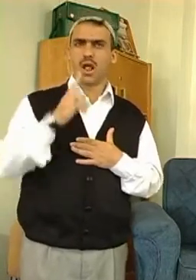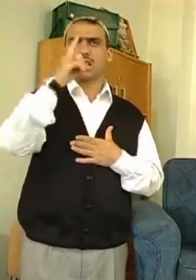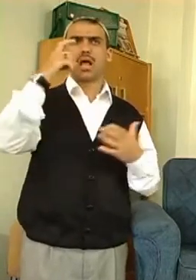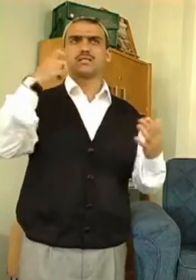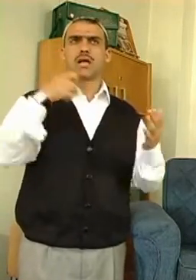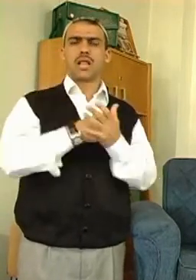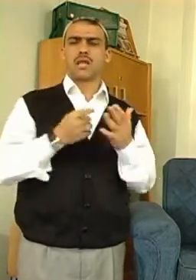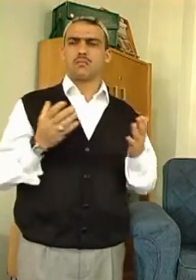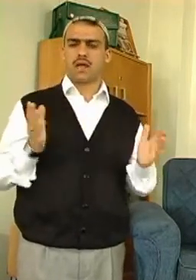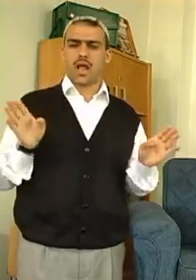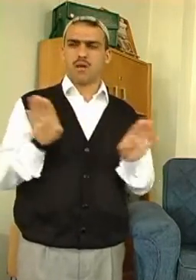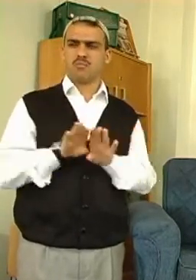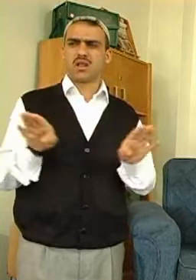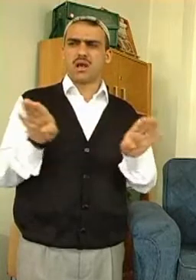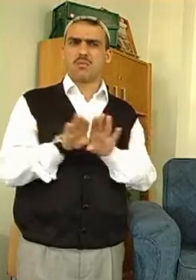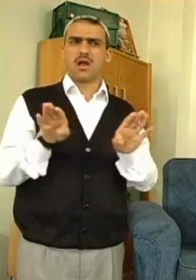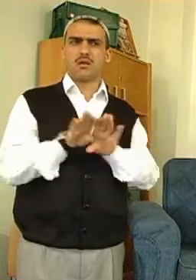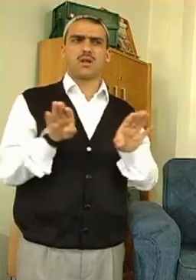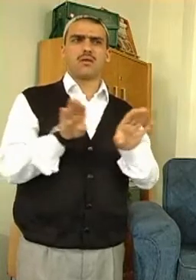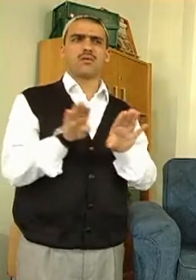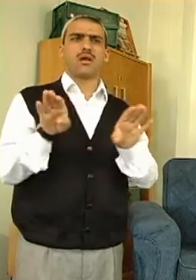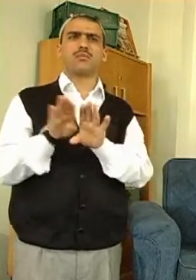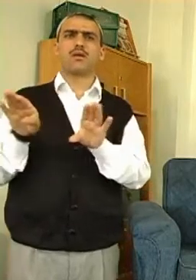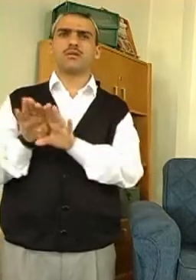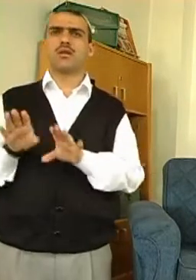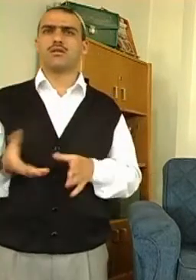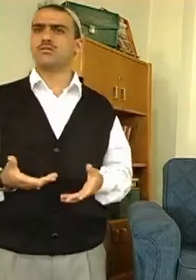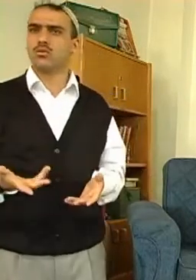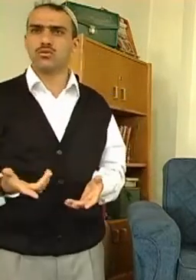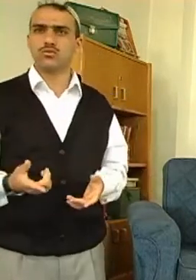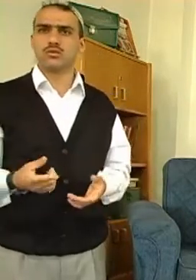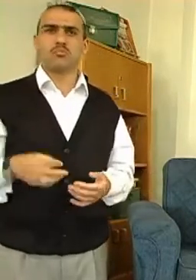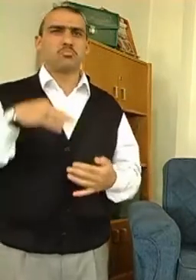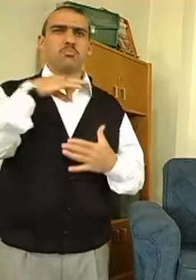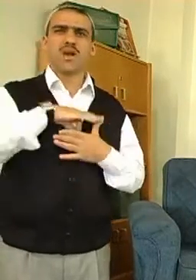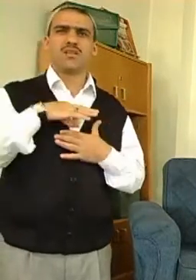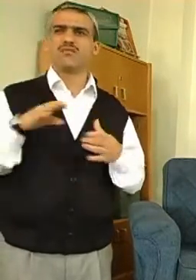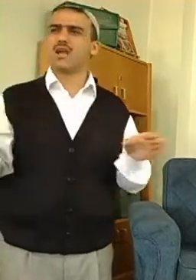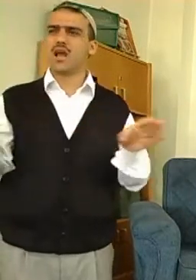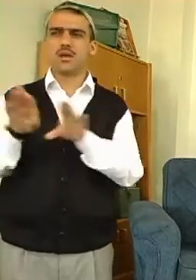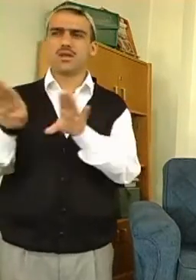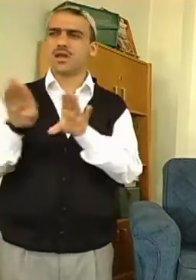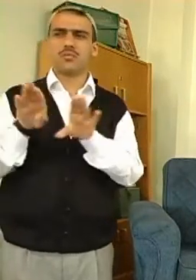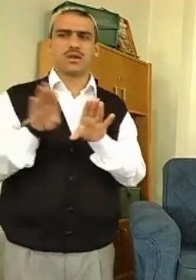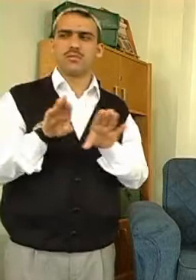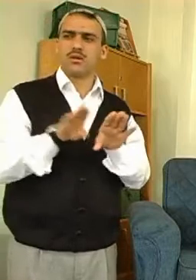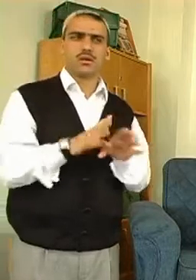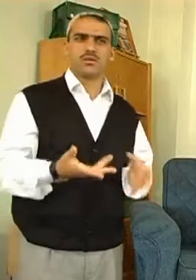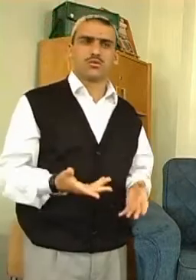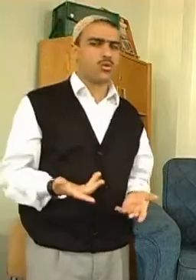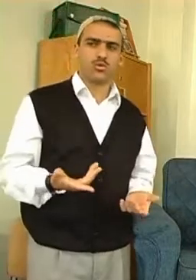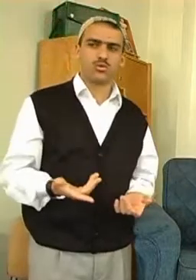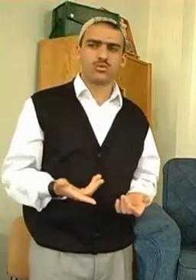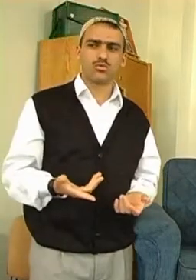unutulsa saniye müteveccih manevi cihetler de anlaşılmaz. Ya, sani yapan.